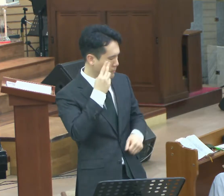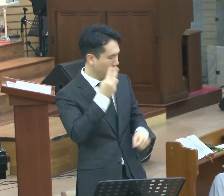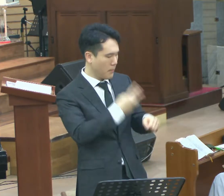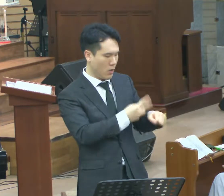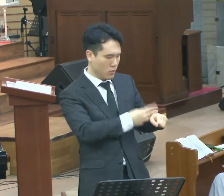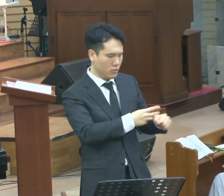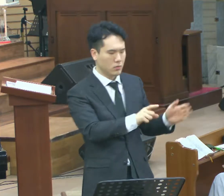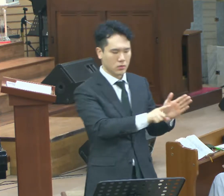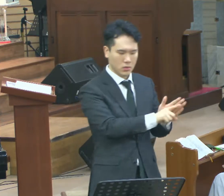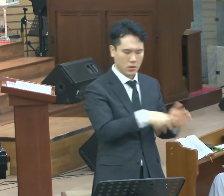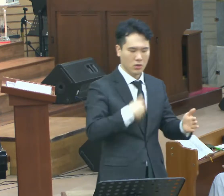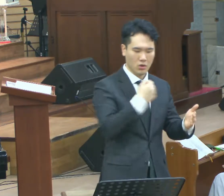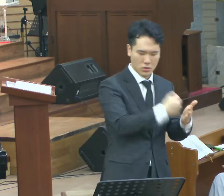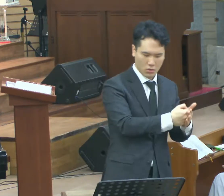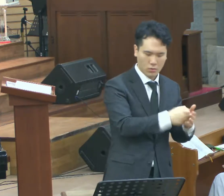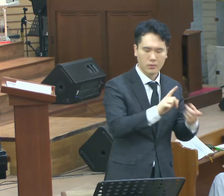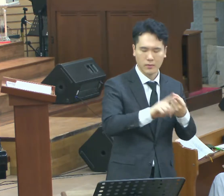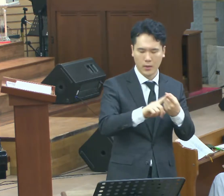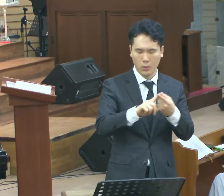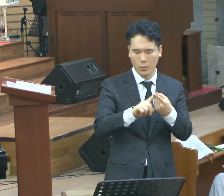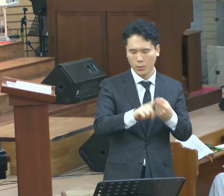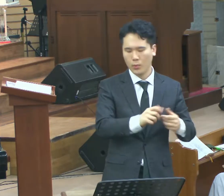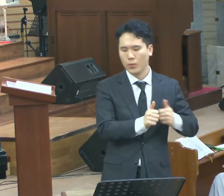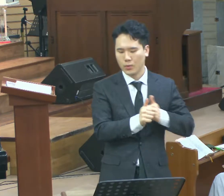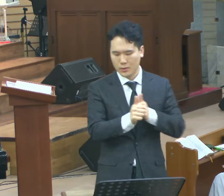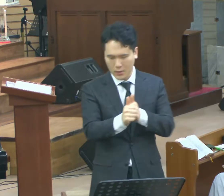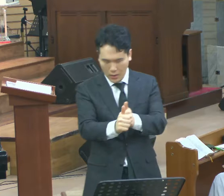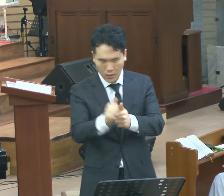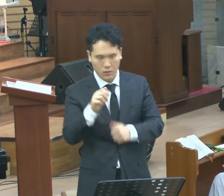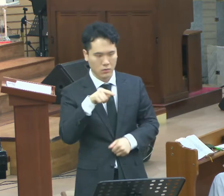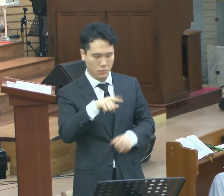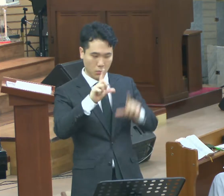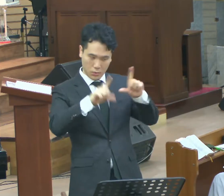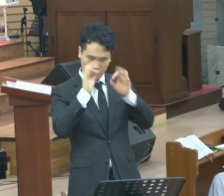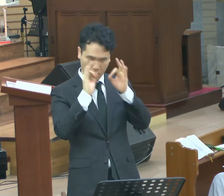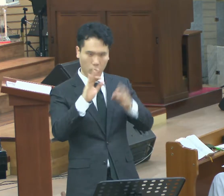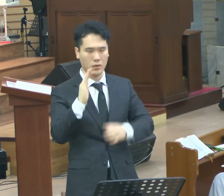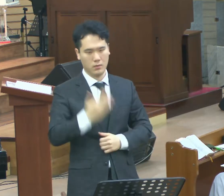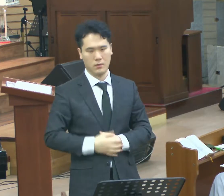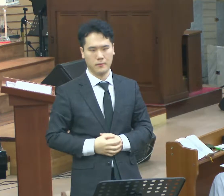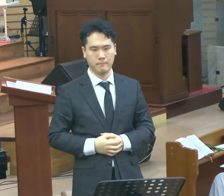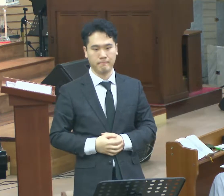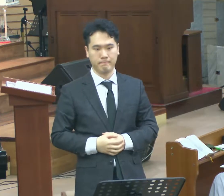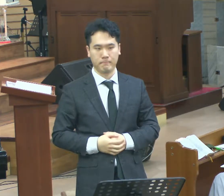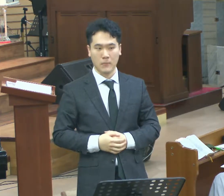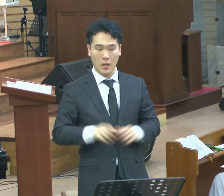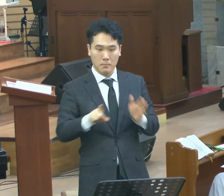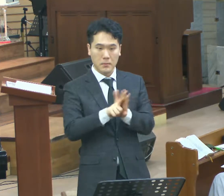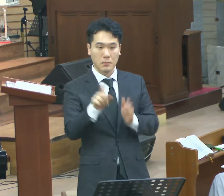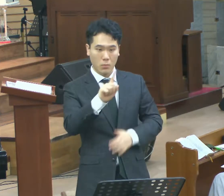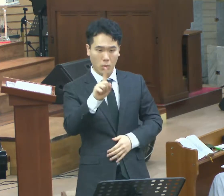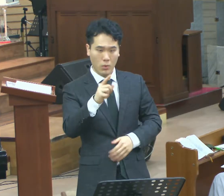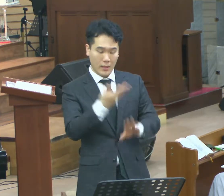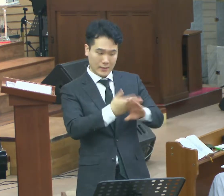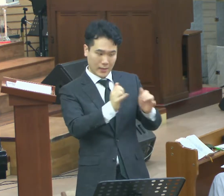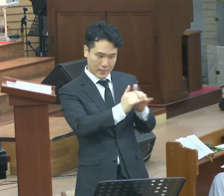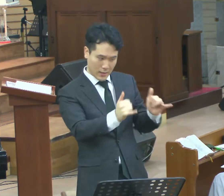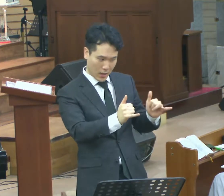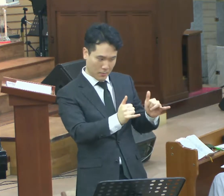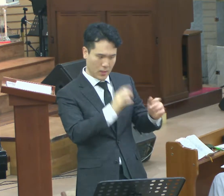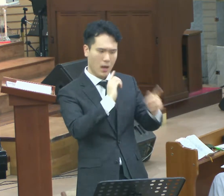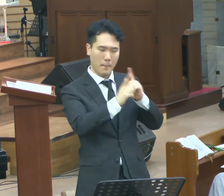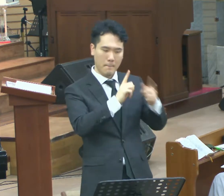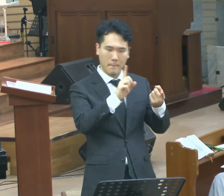것을 우리가 보게 됩니다. 믿음이 뭐죠? 믿음은 남이 말하는 대로 안전하게 해놓으면 그